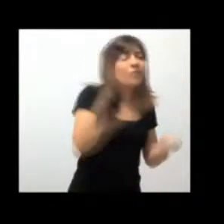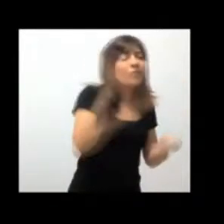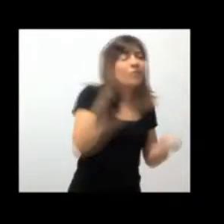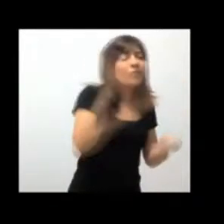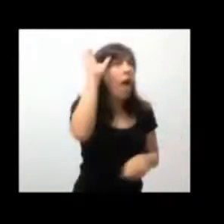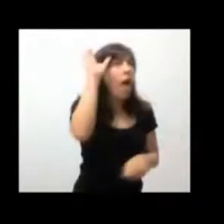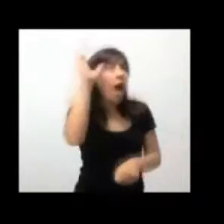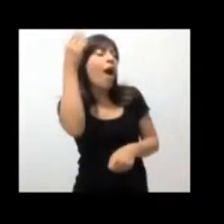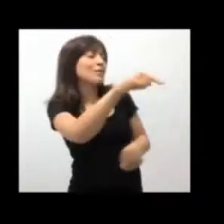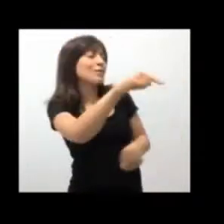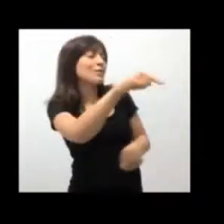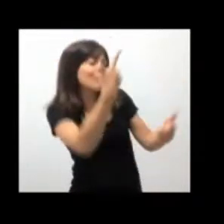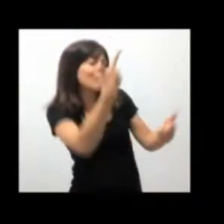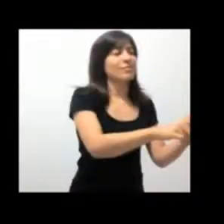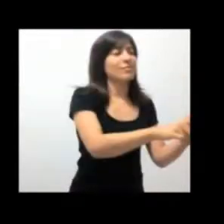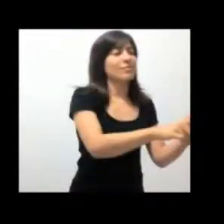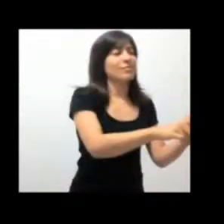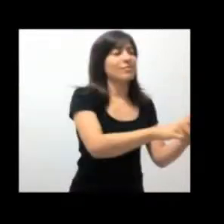para resolver.